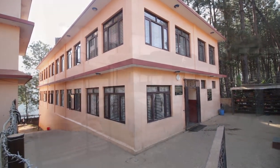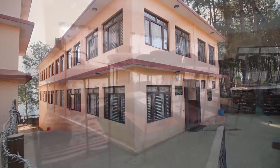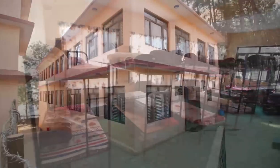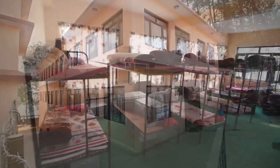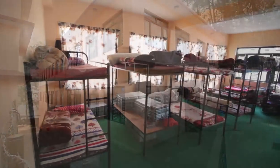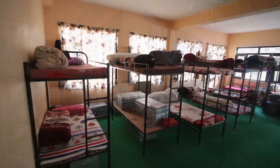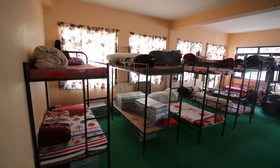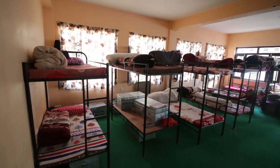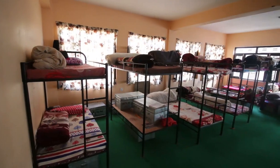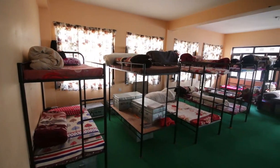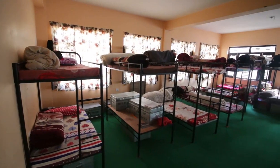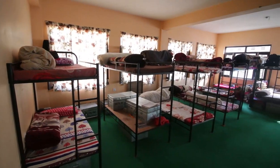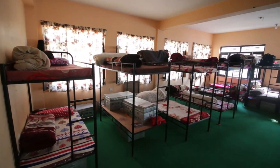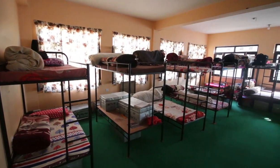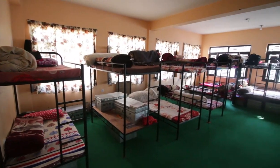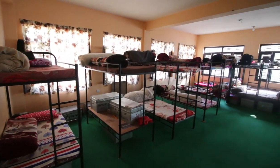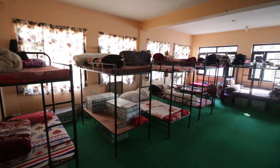गरिएको छ।